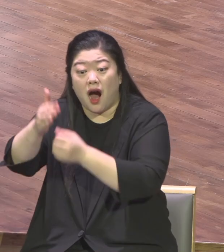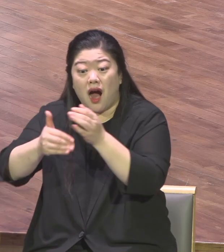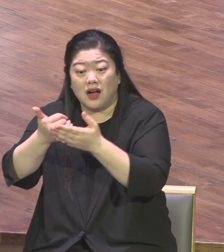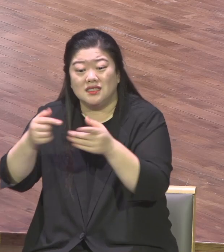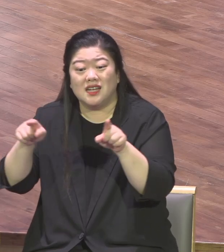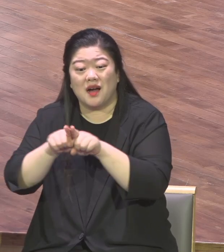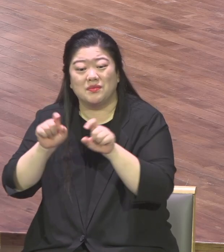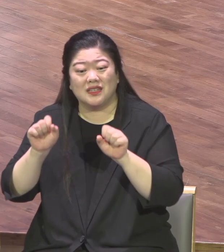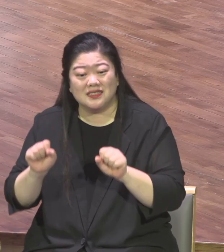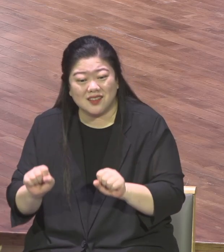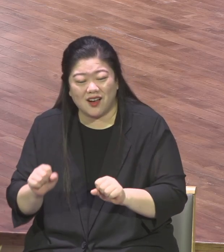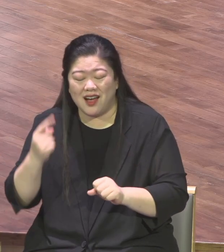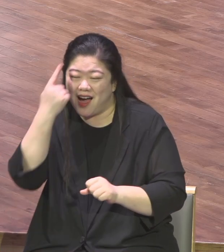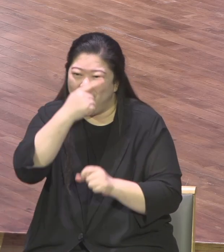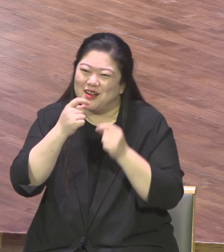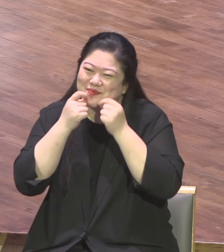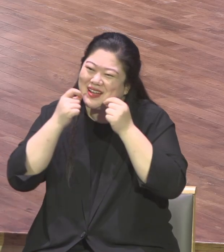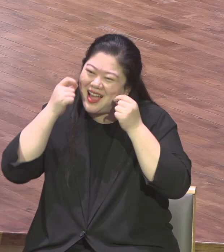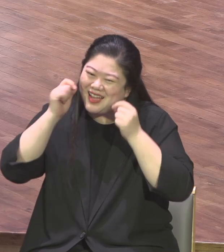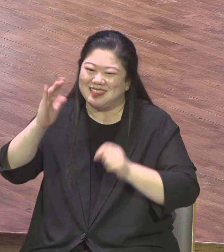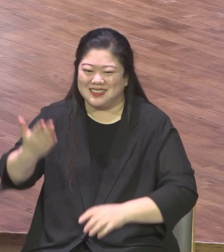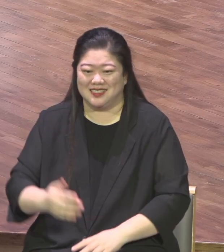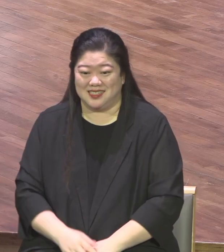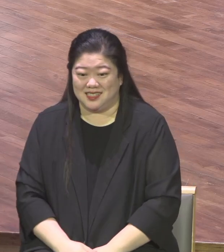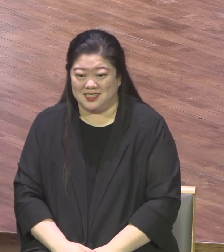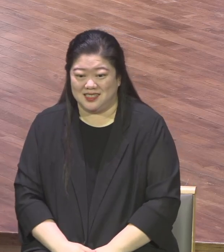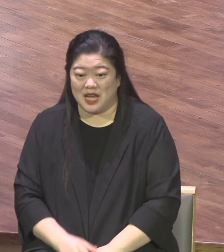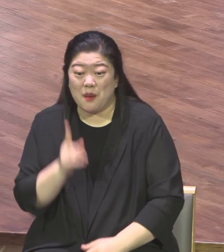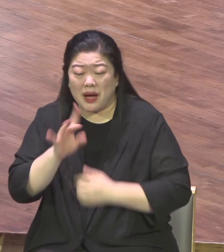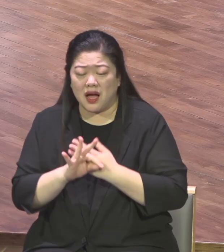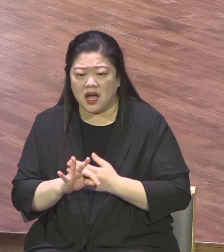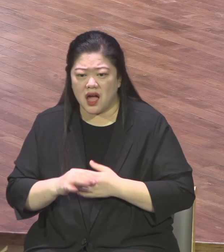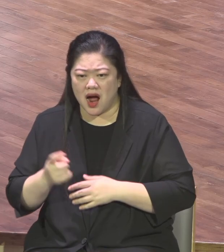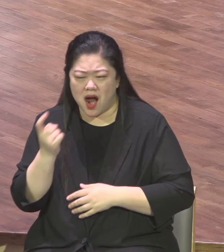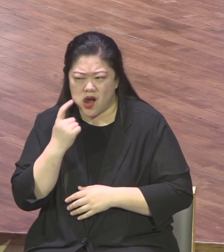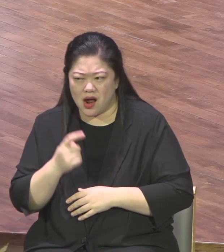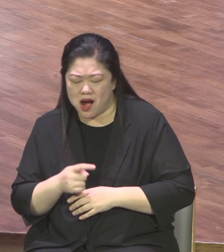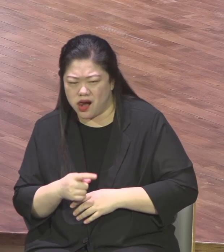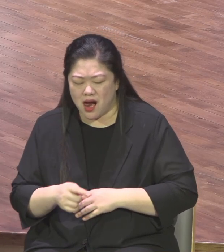용산 뒷골목 부속 갈아 바꿔먹고 속이는 사람들이나 심각하지.